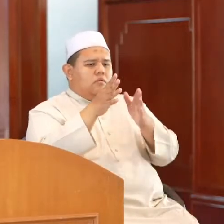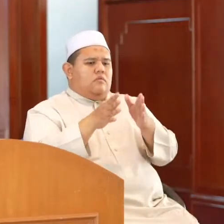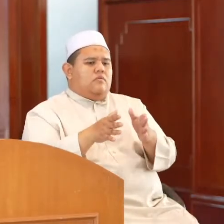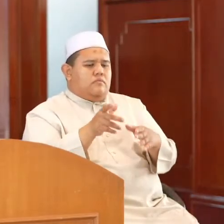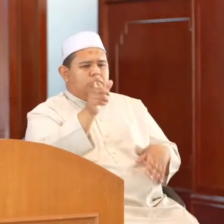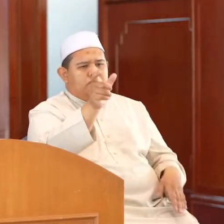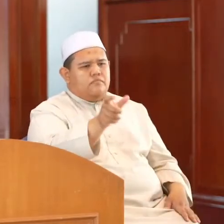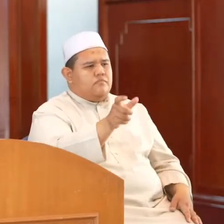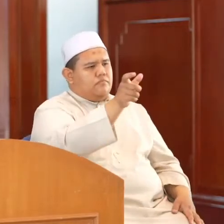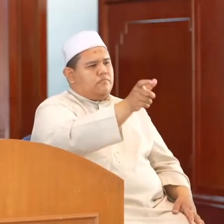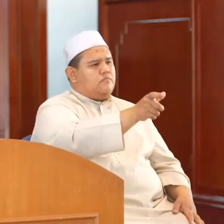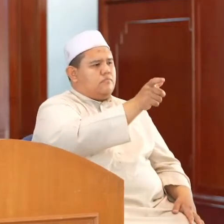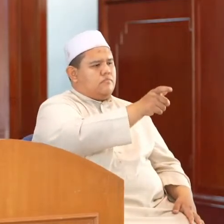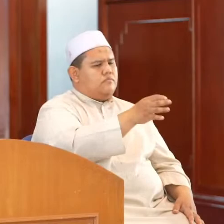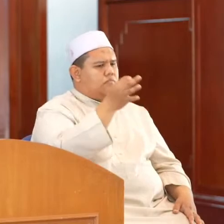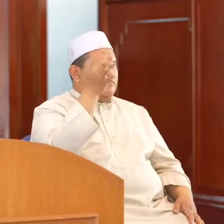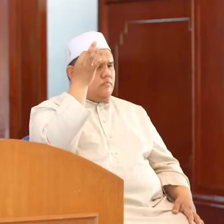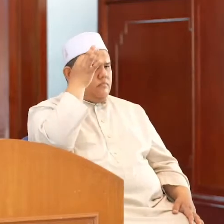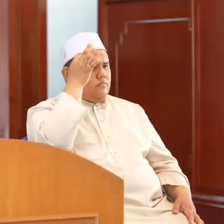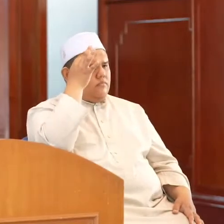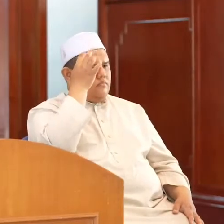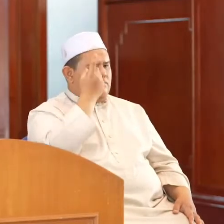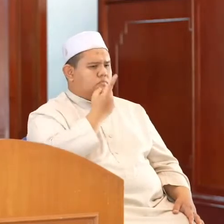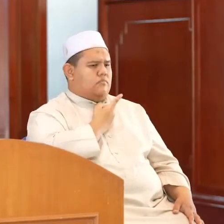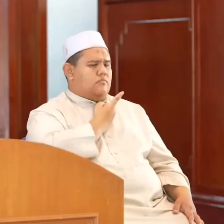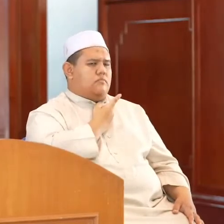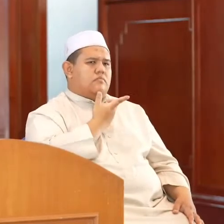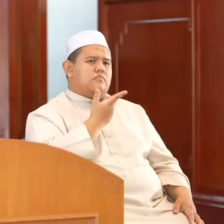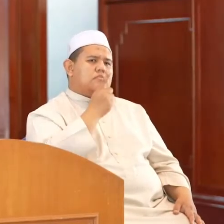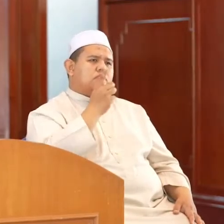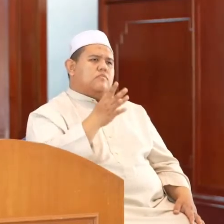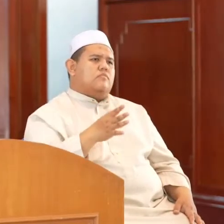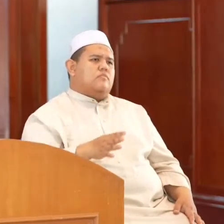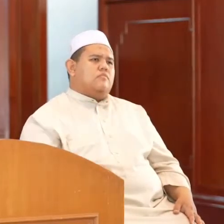seorang-seorang, duduk fikir-fikir.